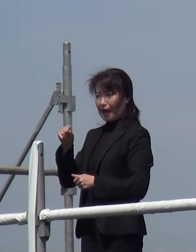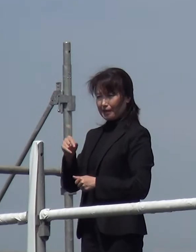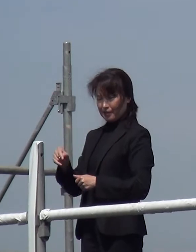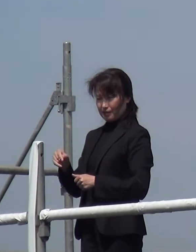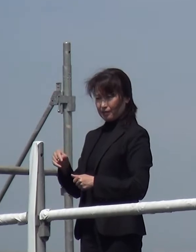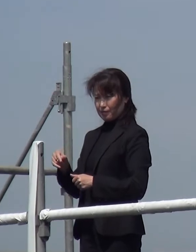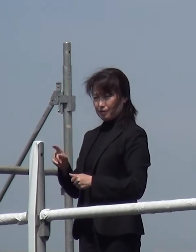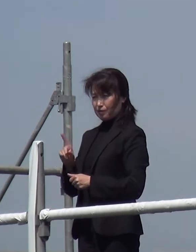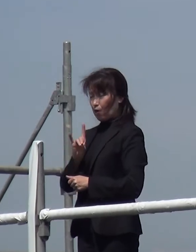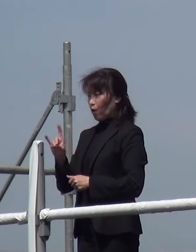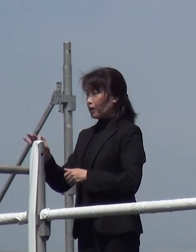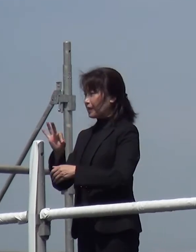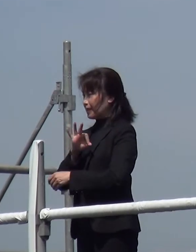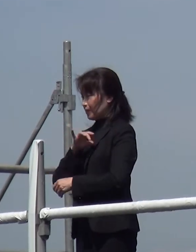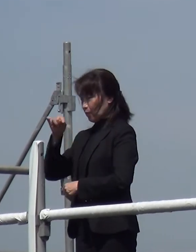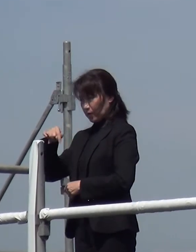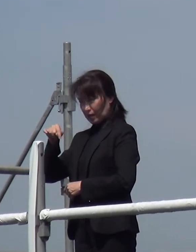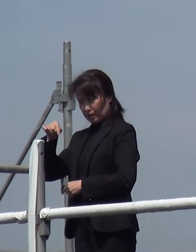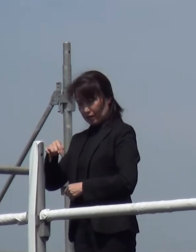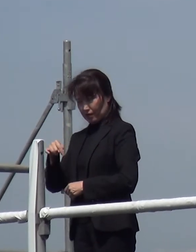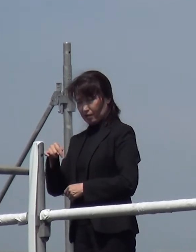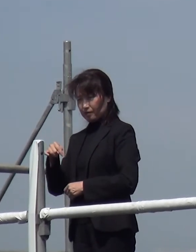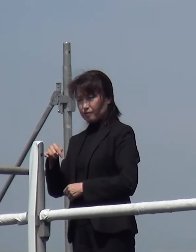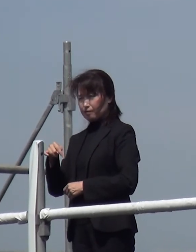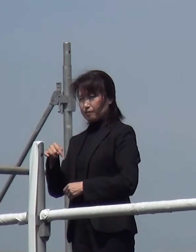でに